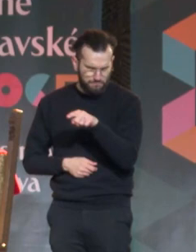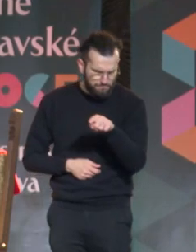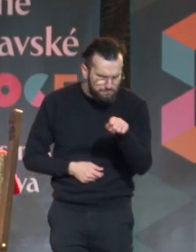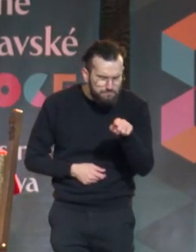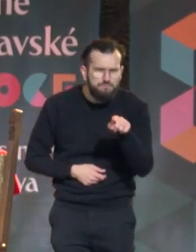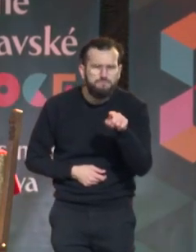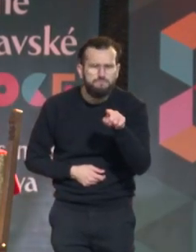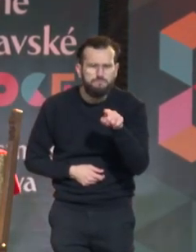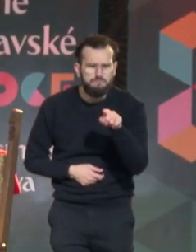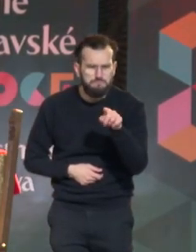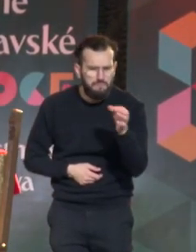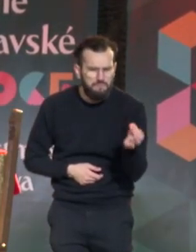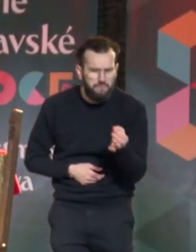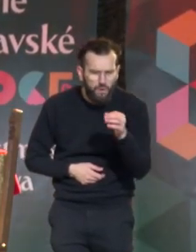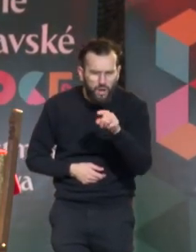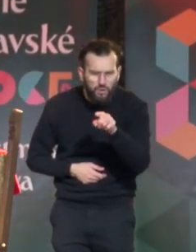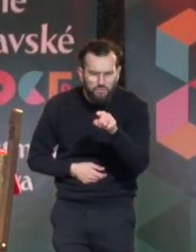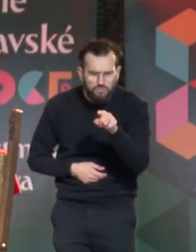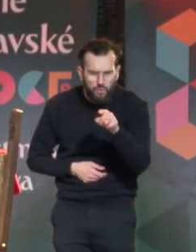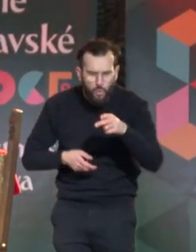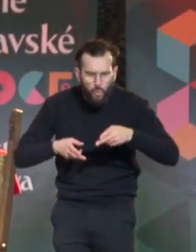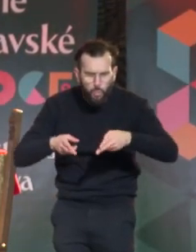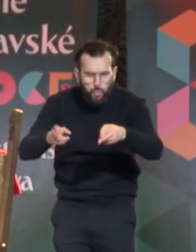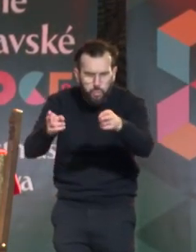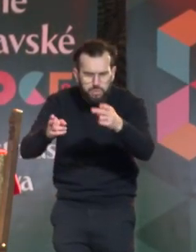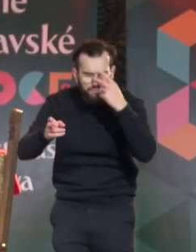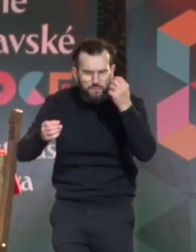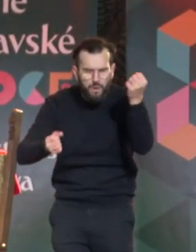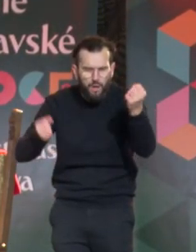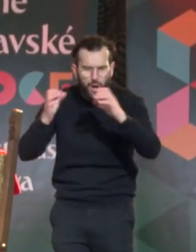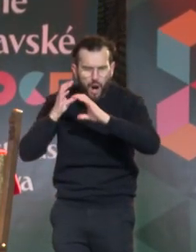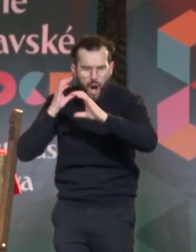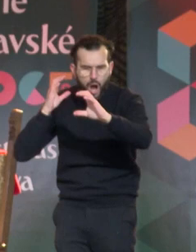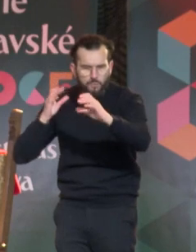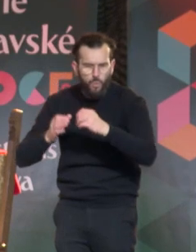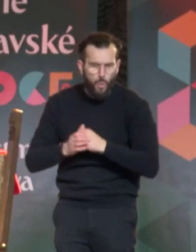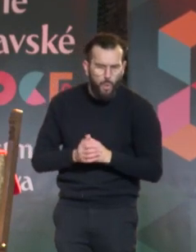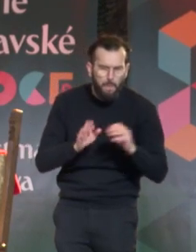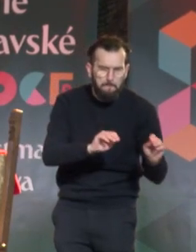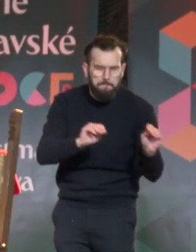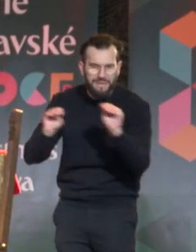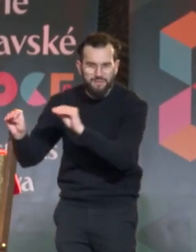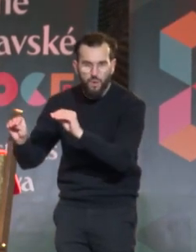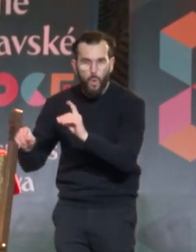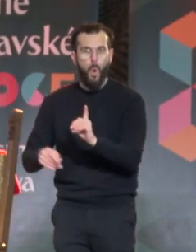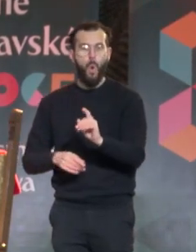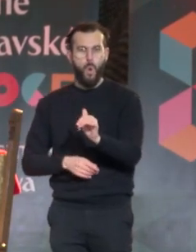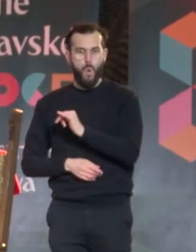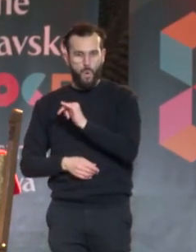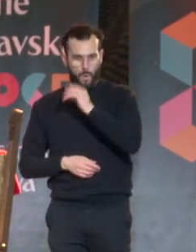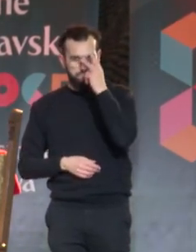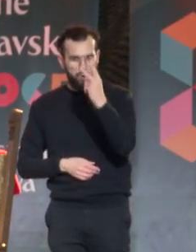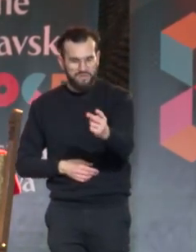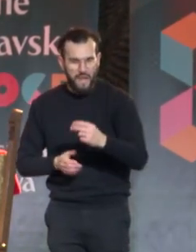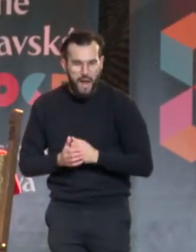deje. Na ulici stojí obrovské sťahovacie auto, takže konečne mám čo pozorovať.